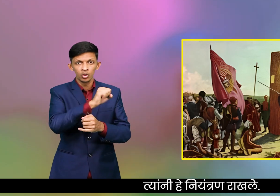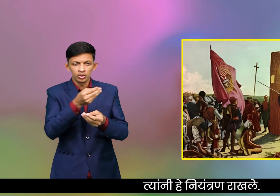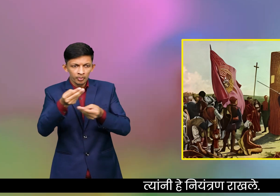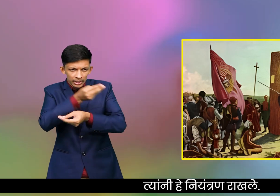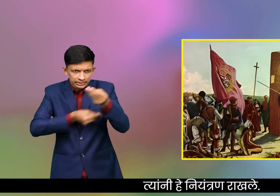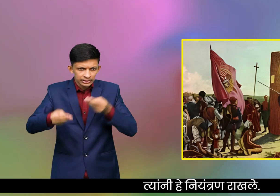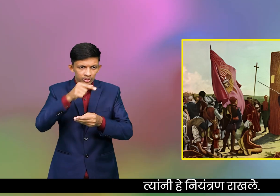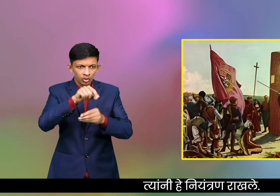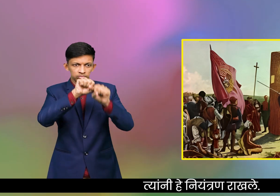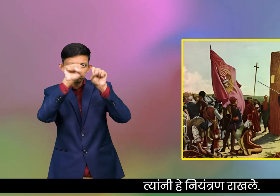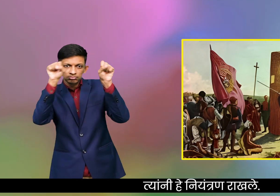राखले.